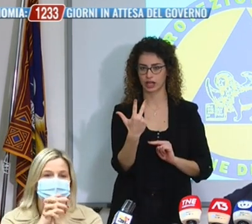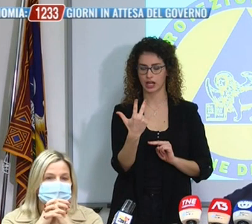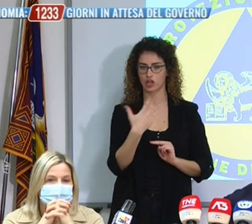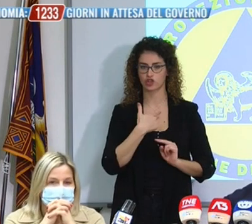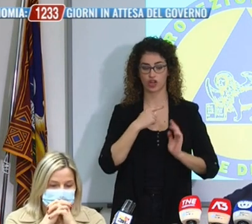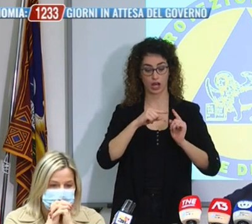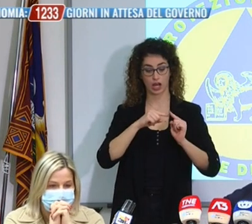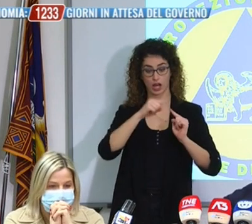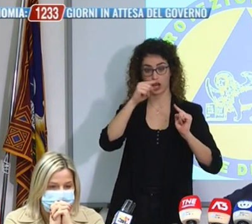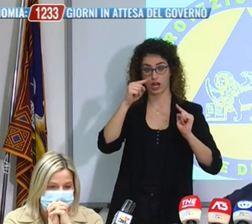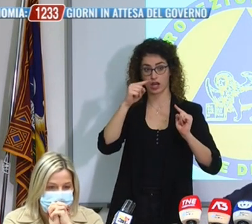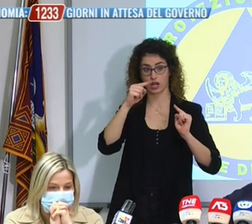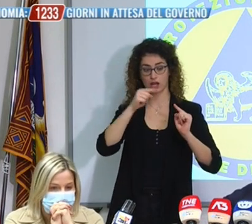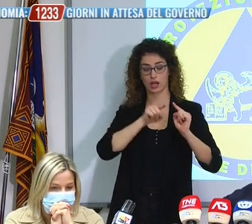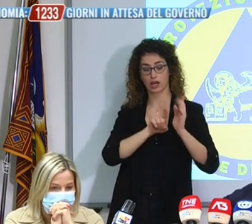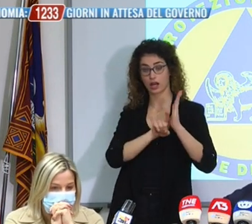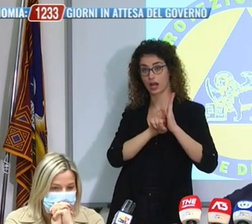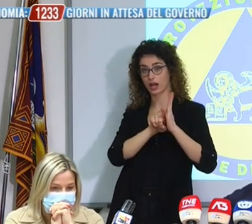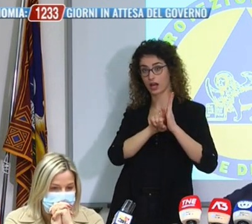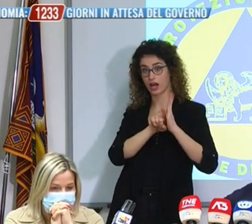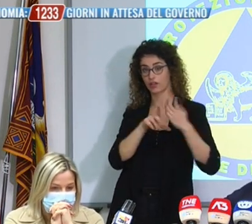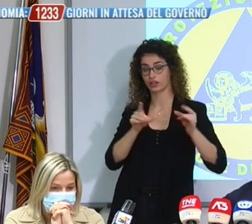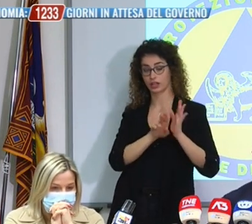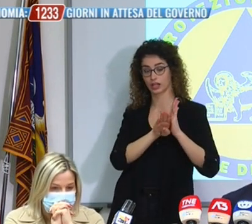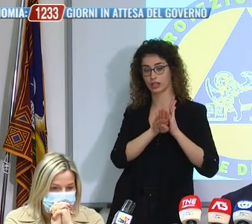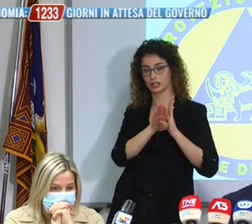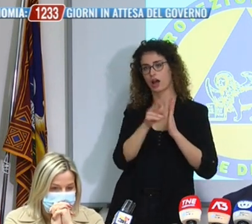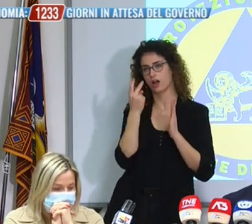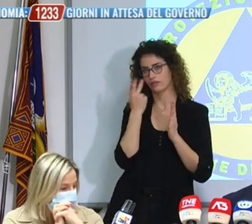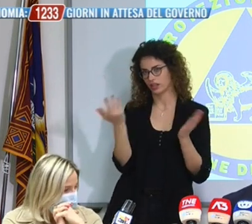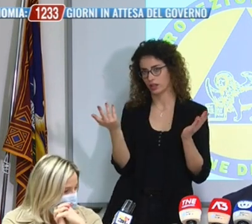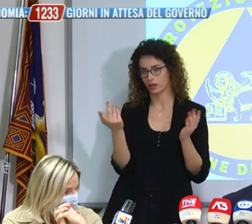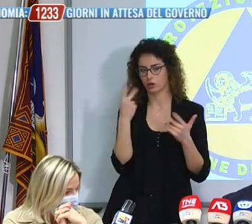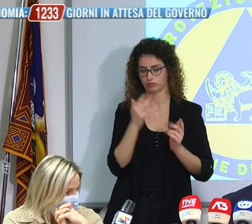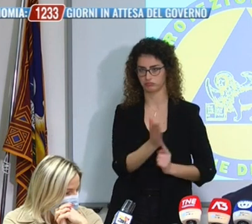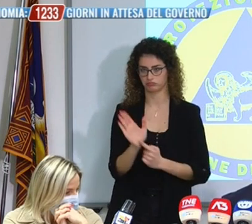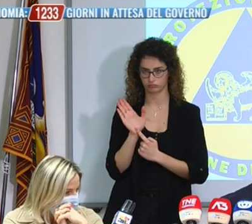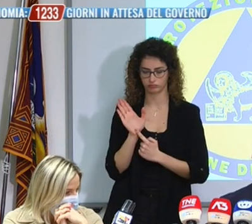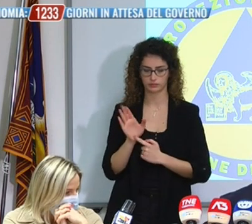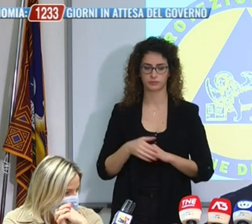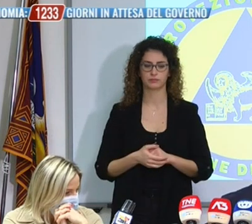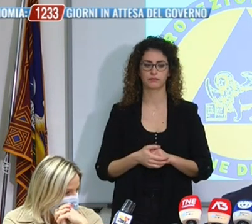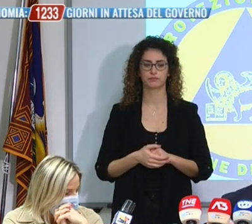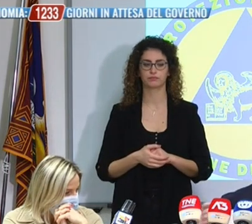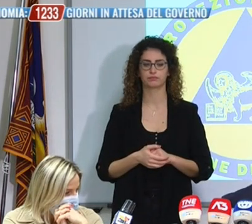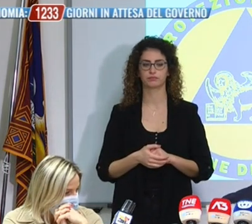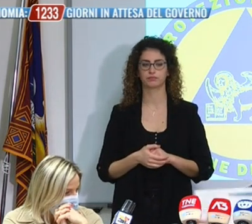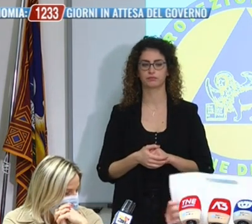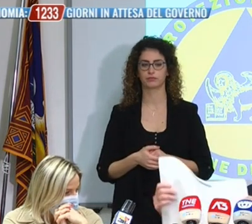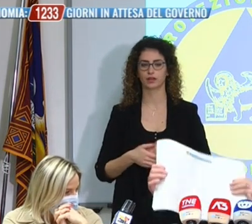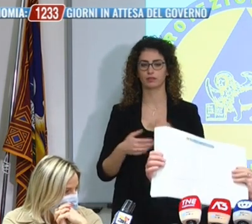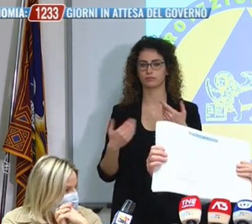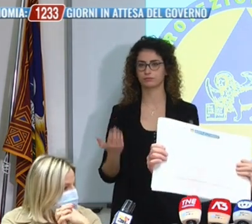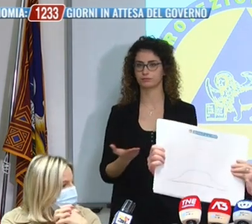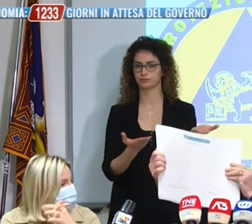curva, diciamo, di crescita che si vede impostata, ve le faccio vedere. E del resto anche quella regionale,